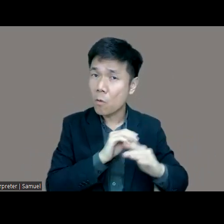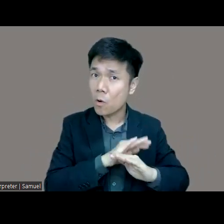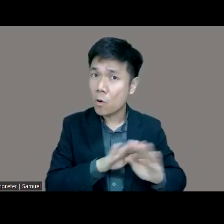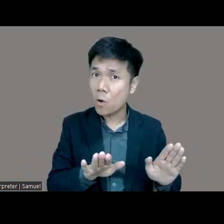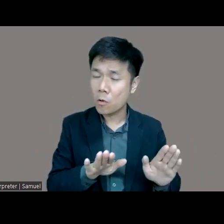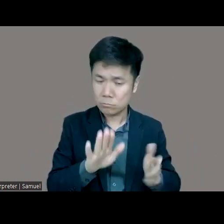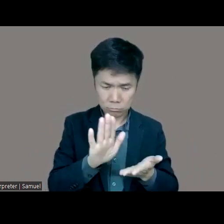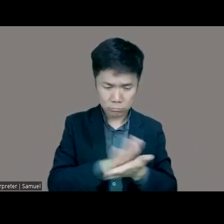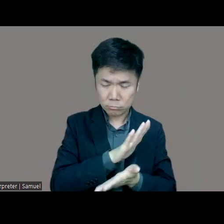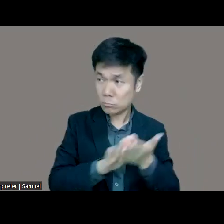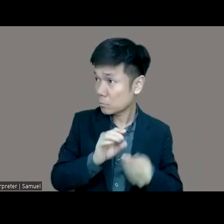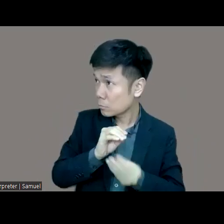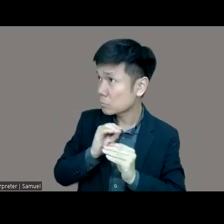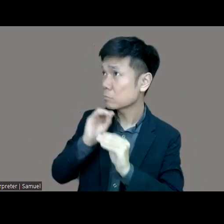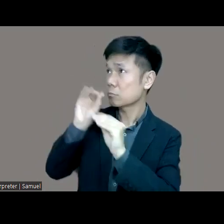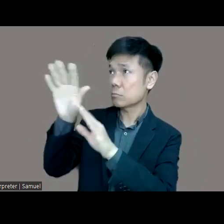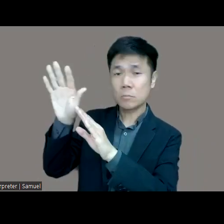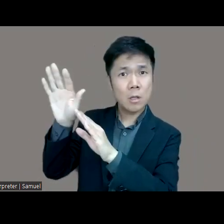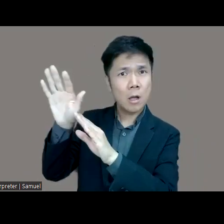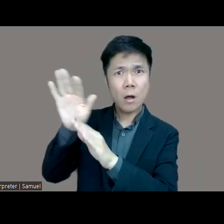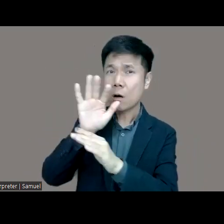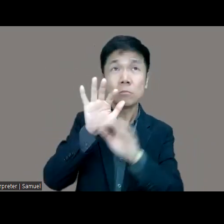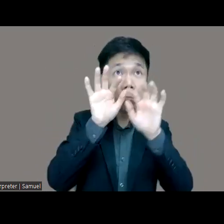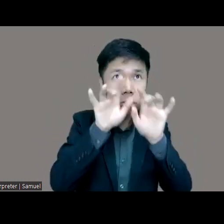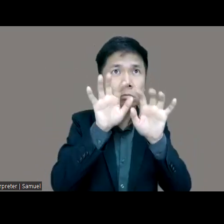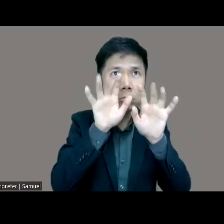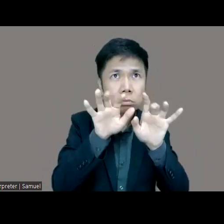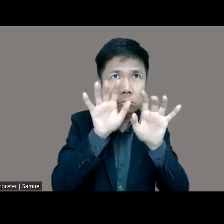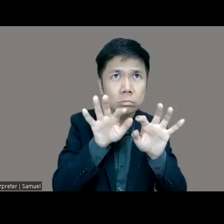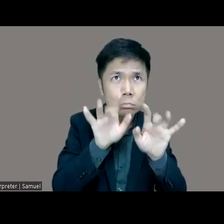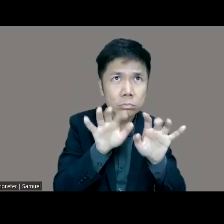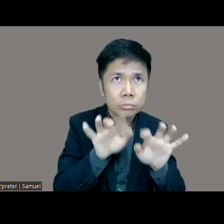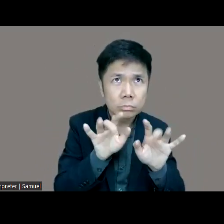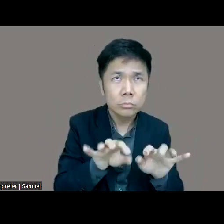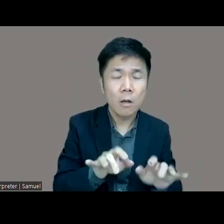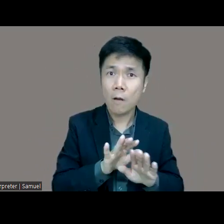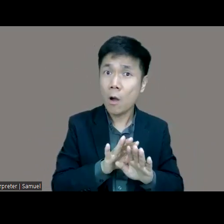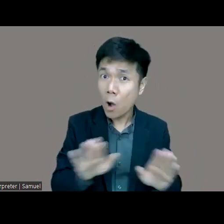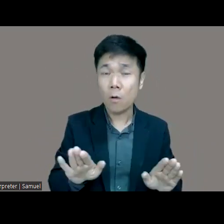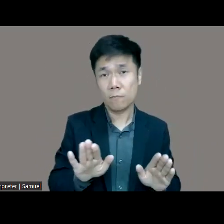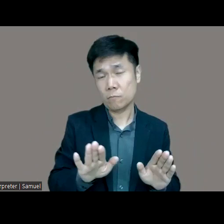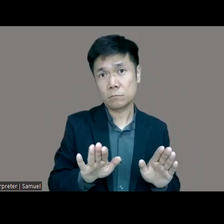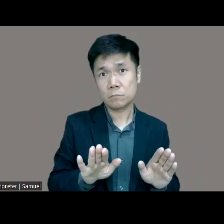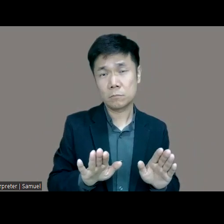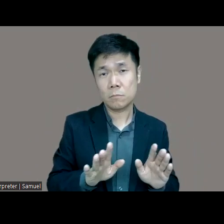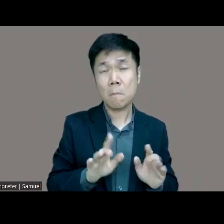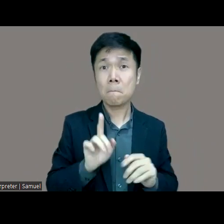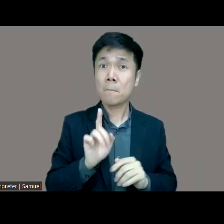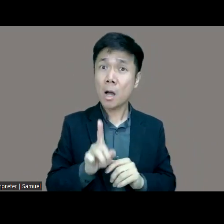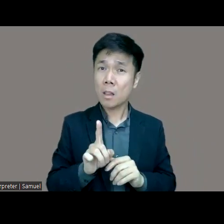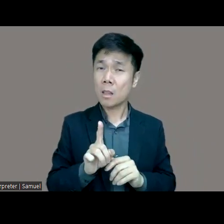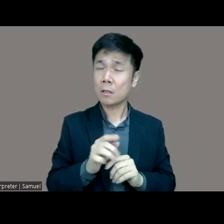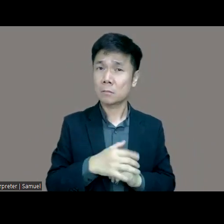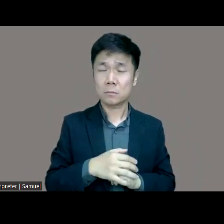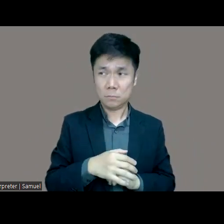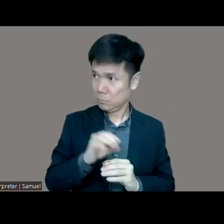et j'ai un mandat qui est expiré et j'ai suivi tous les pas qu'ils m'ont demandé, je